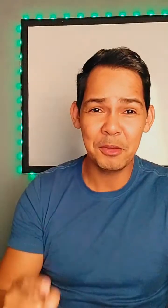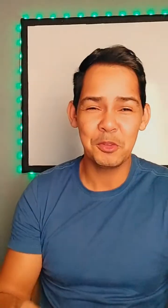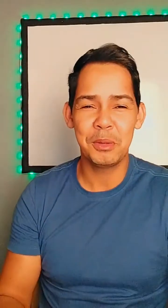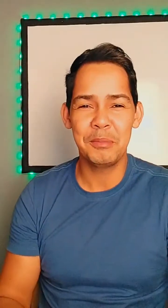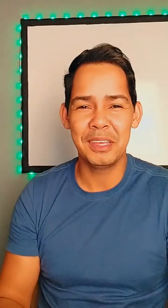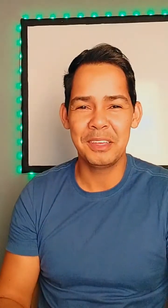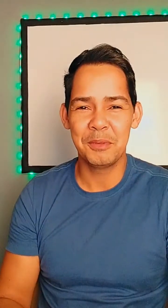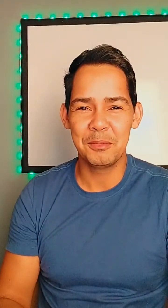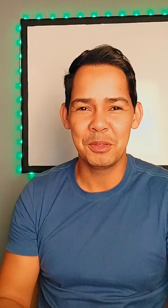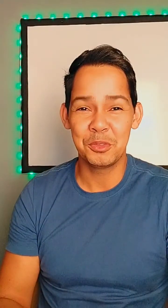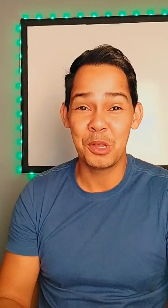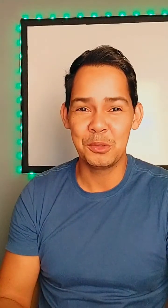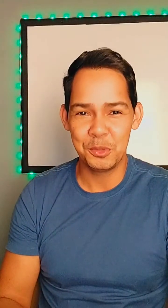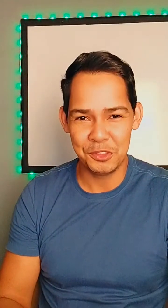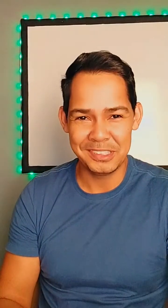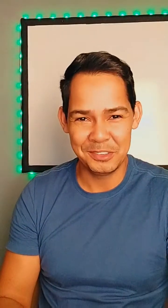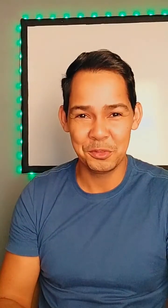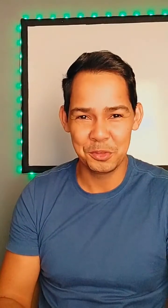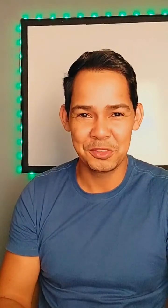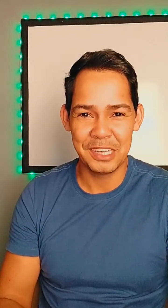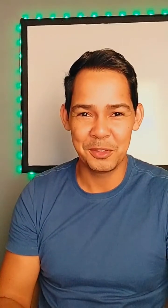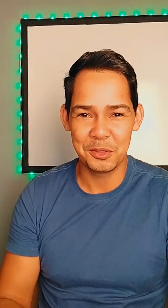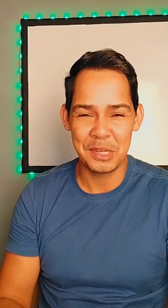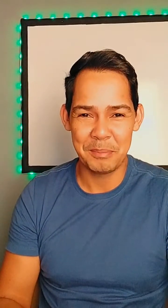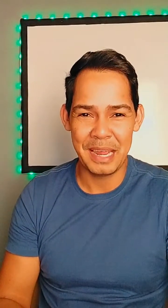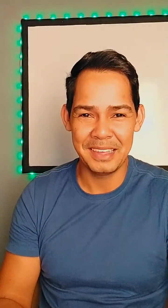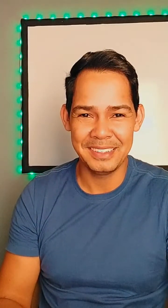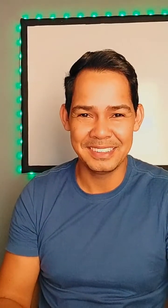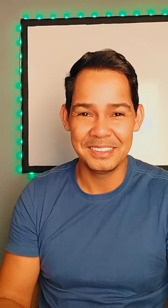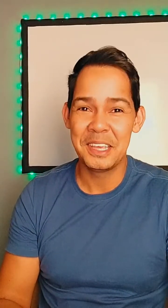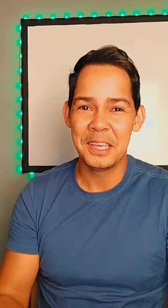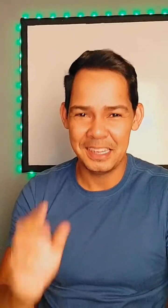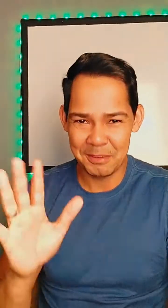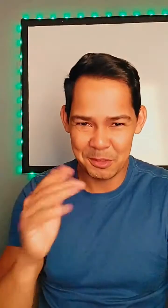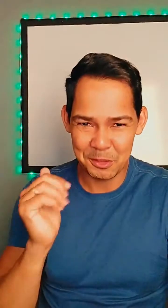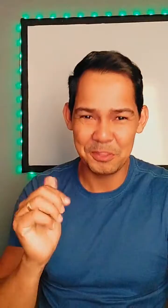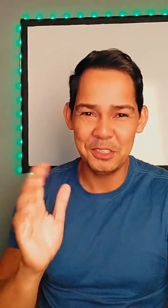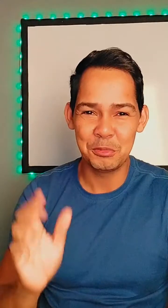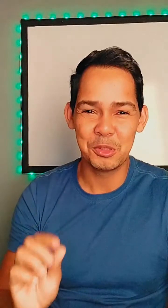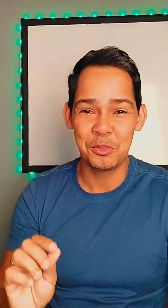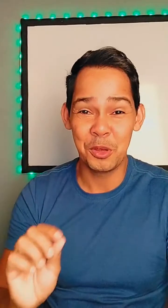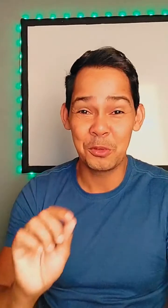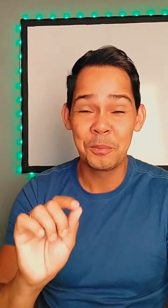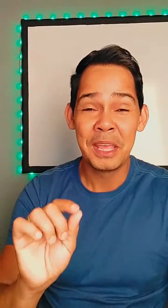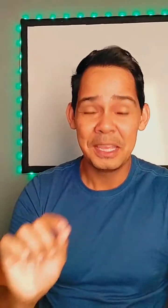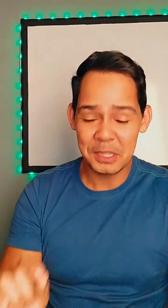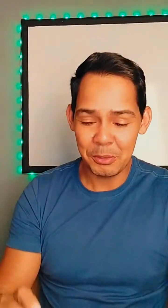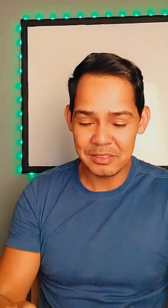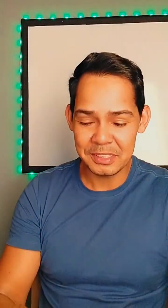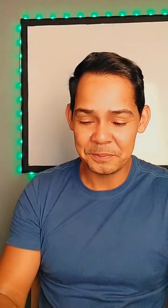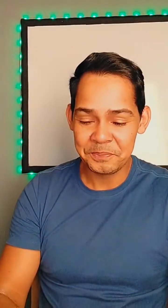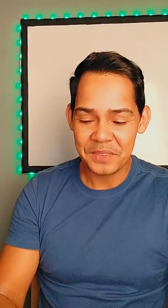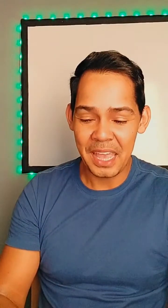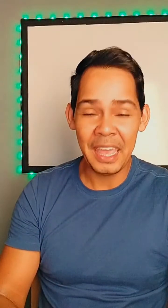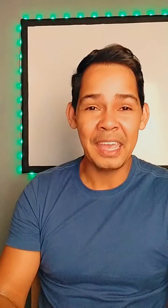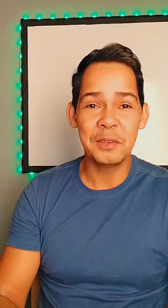para mim aí uma história outro dia de um surdo que ela encontrou na praia, né, Nani? Ela até mandou vídeo, mandou foto. Então, assim, como